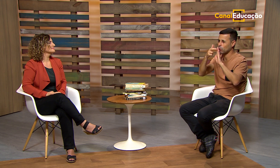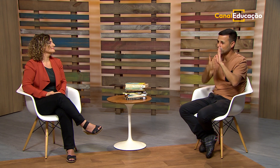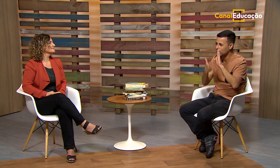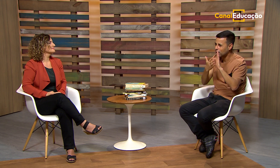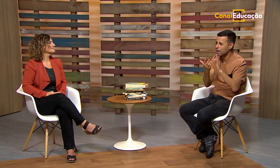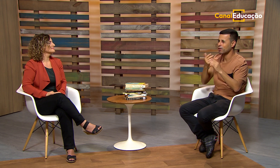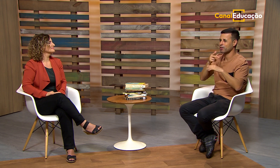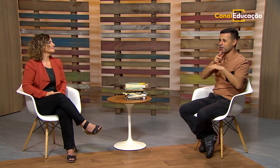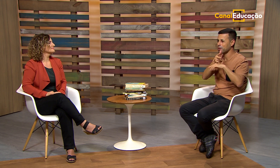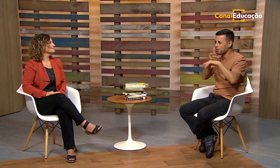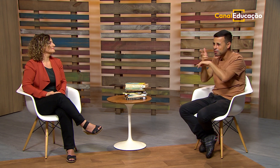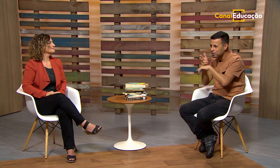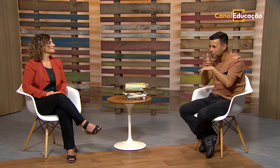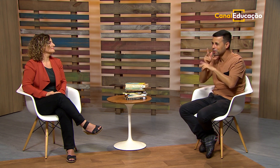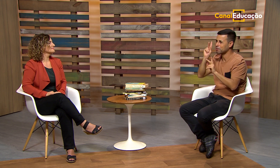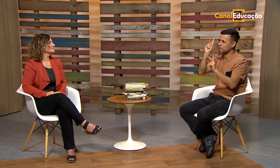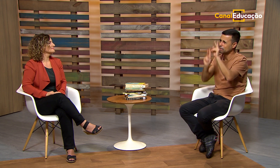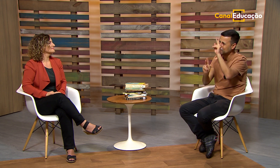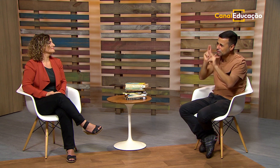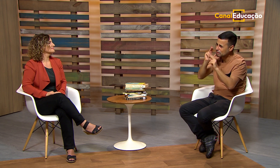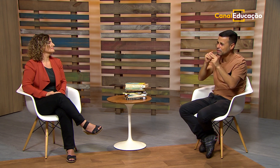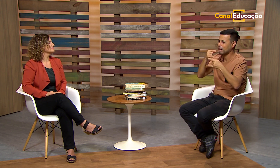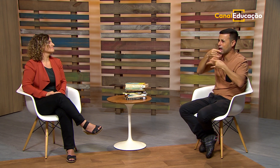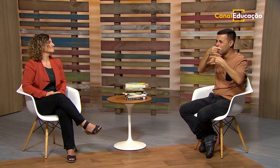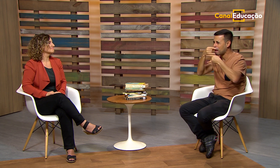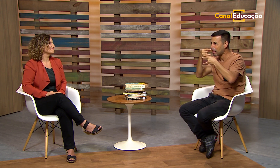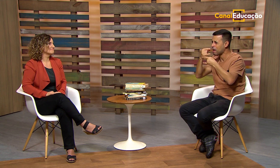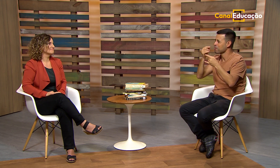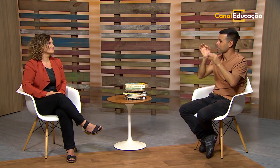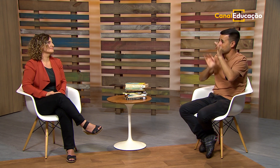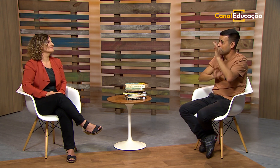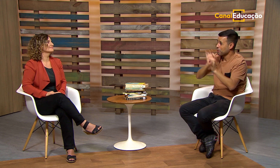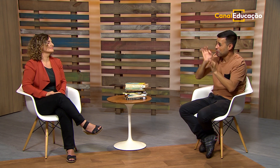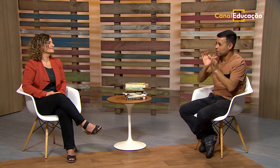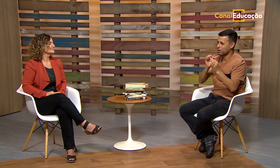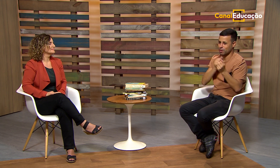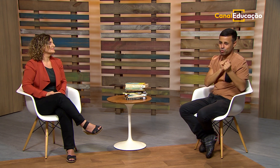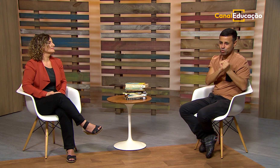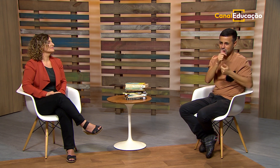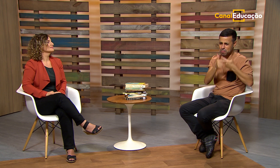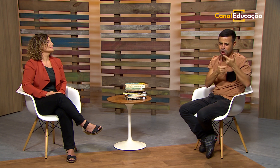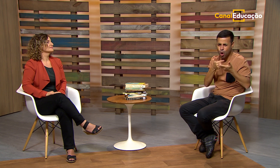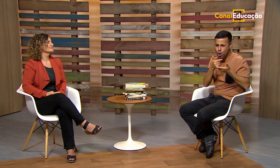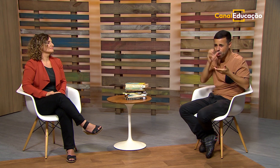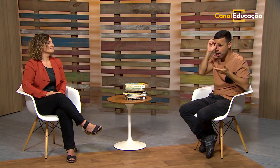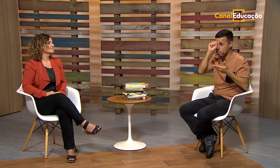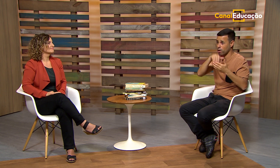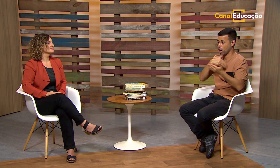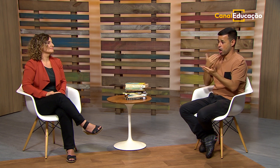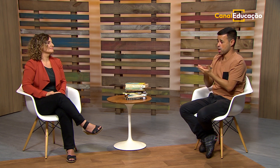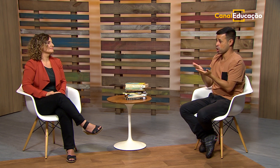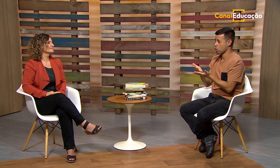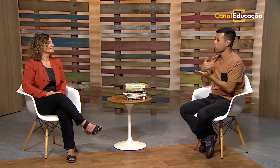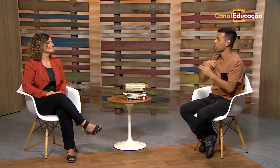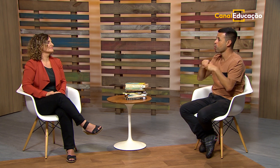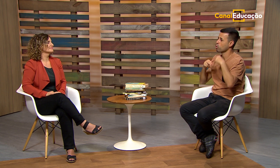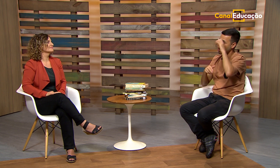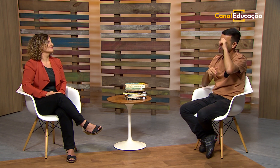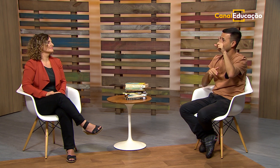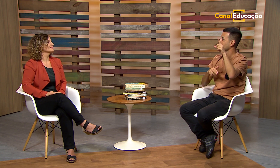imagens, pós-produção, e sigo aprendendo até hoje. Se não fosse a pandemia e todas essas